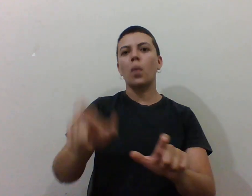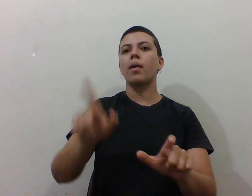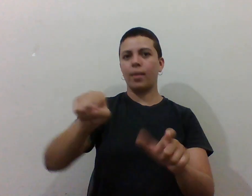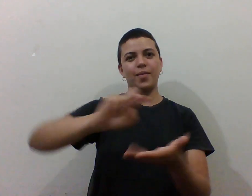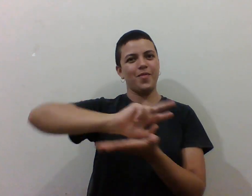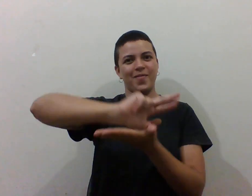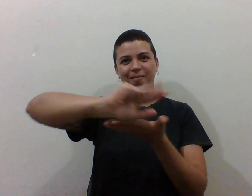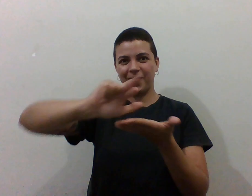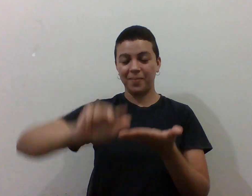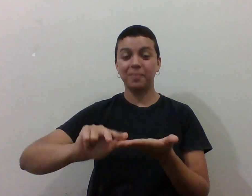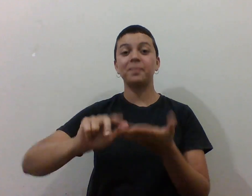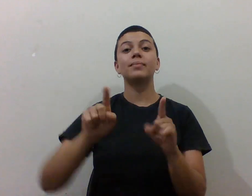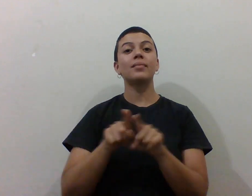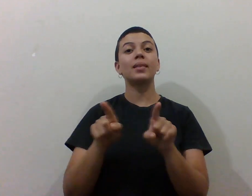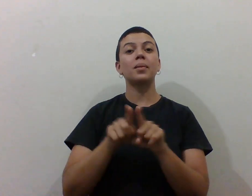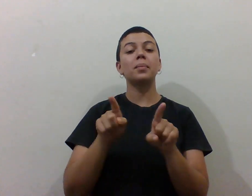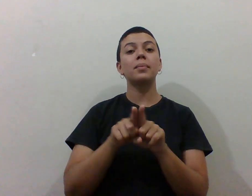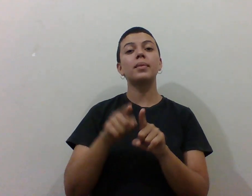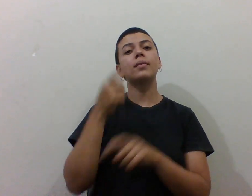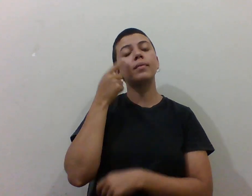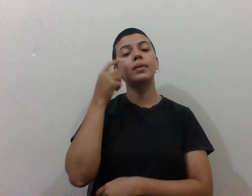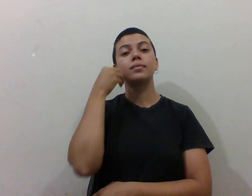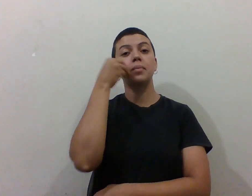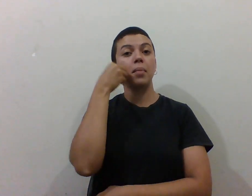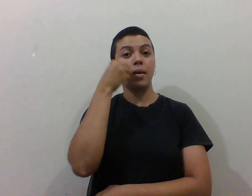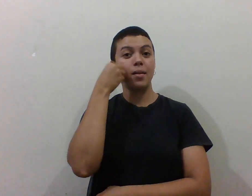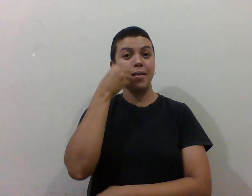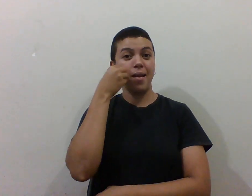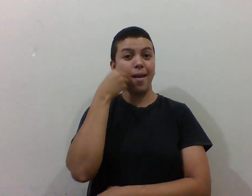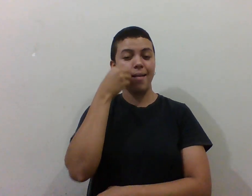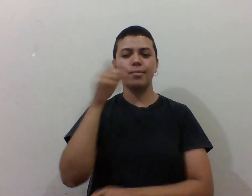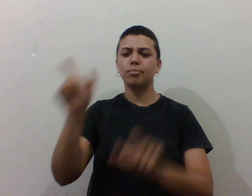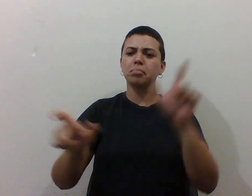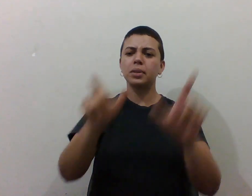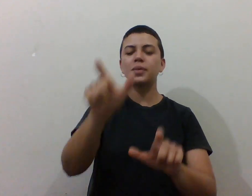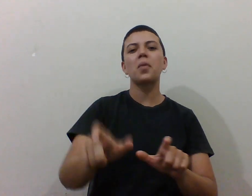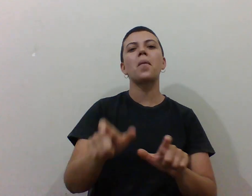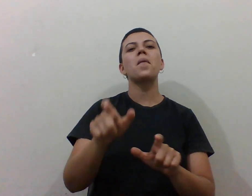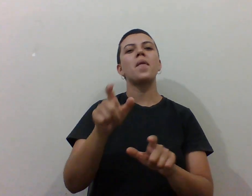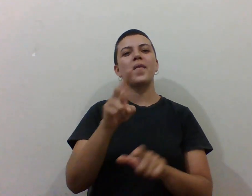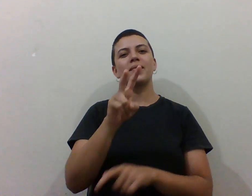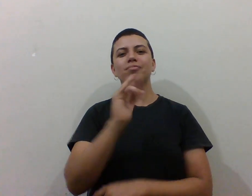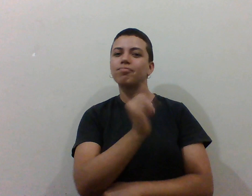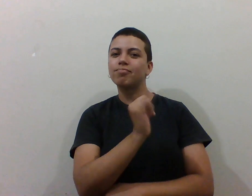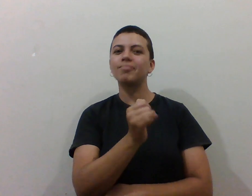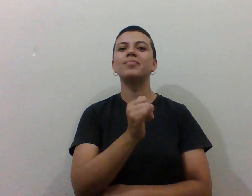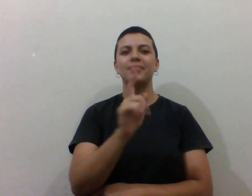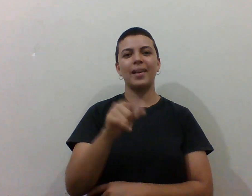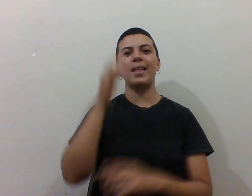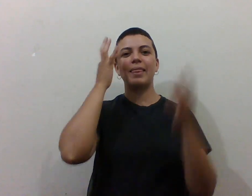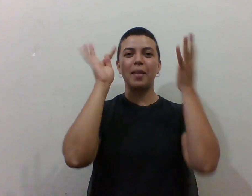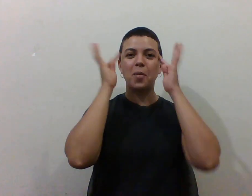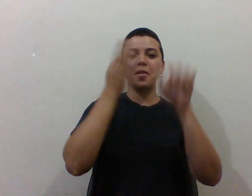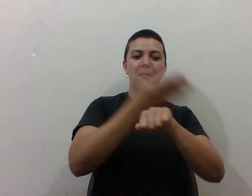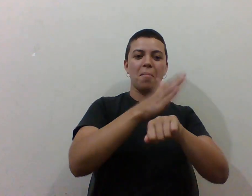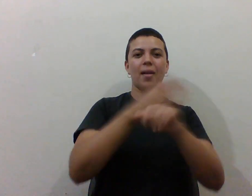e vou falar também de vivências pessoais. Então, vou da teoria para a prática, da prática para a teoria, é assim que eu trabalho um bocado dessa perspectiva